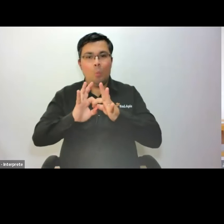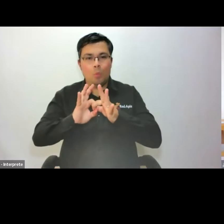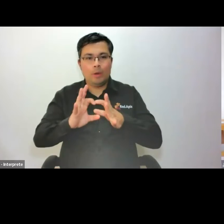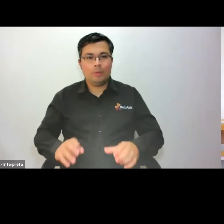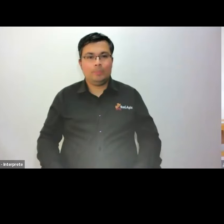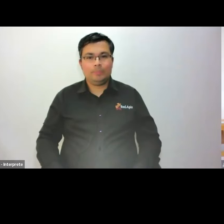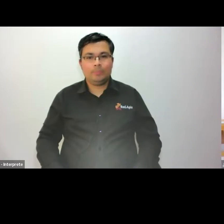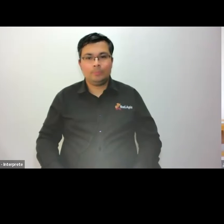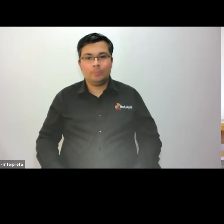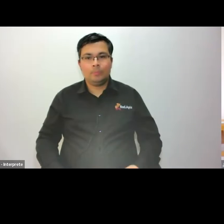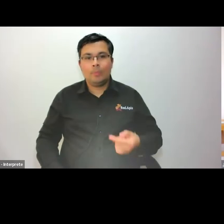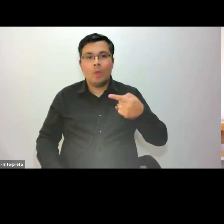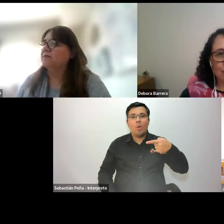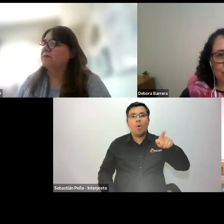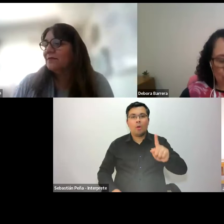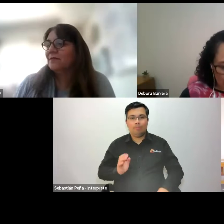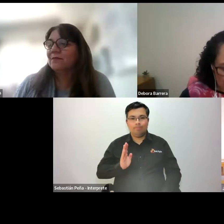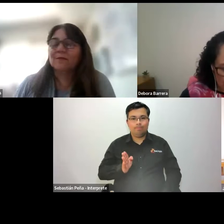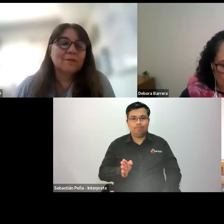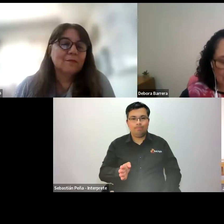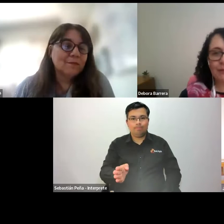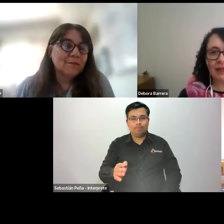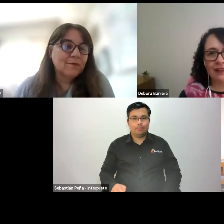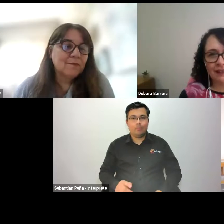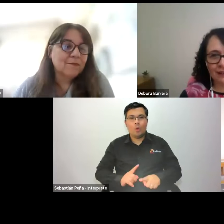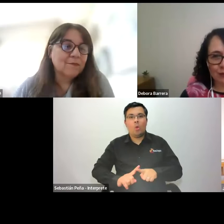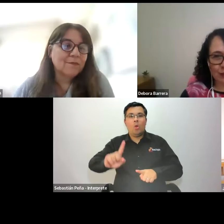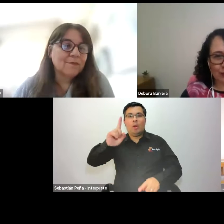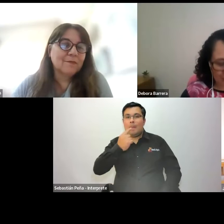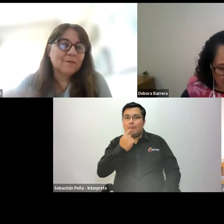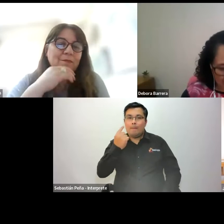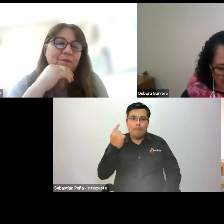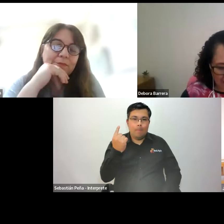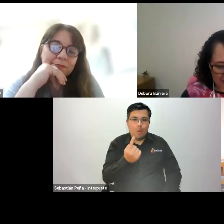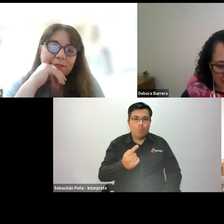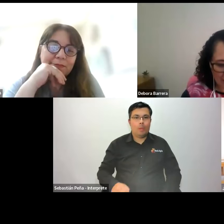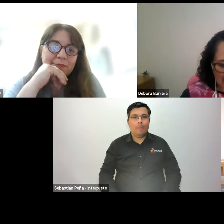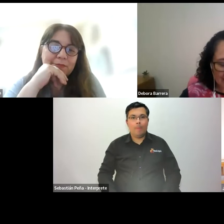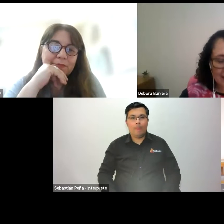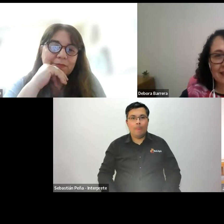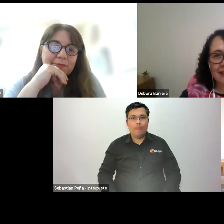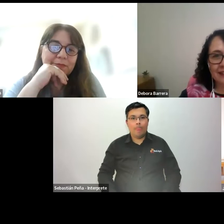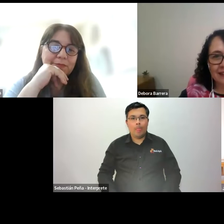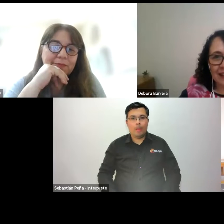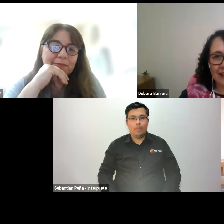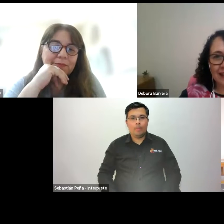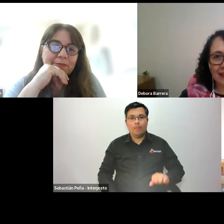Vamos a continuar entonces con otra pregunta para nuestro tercer